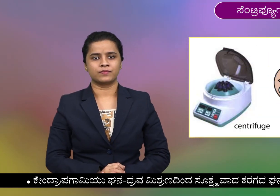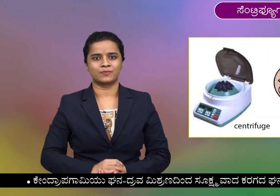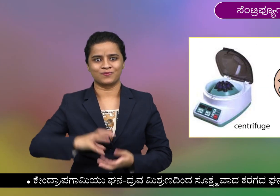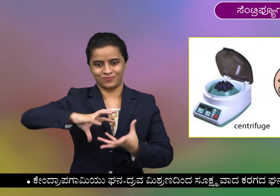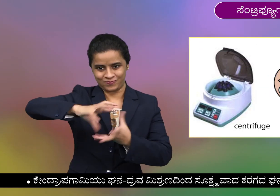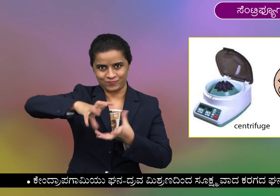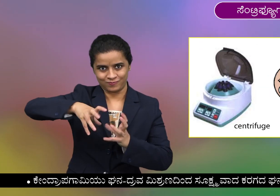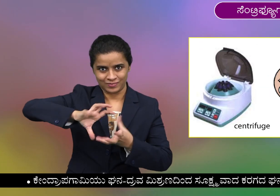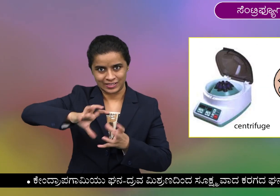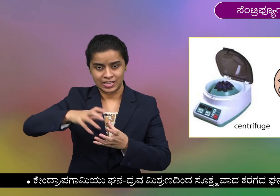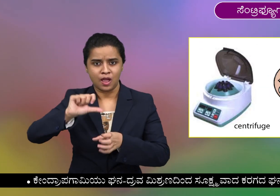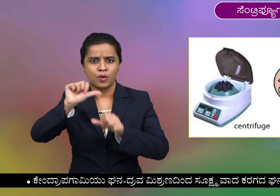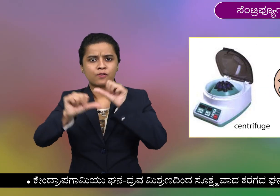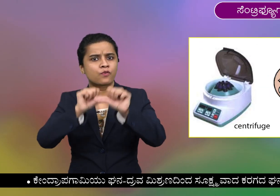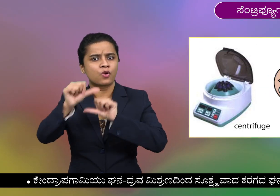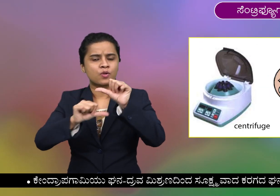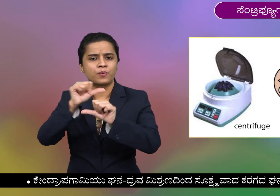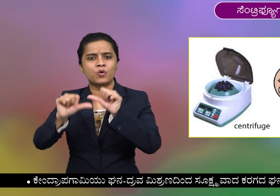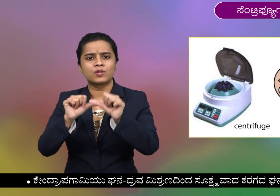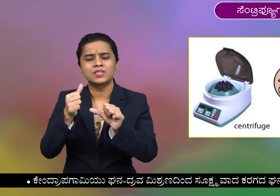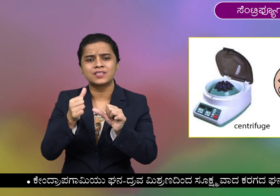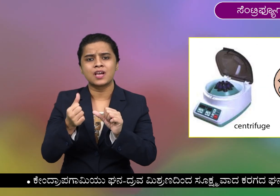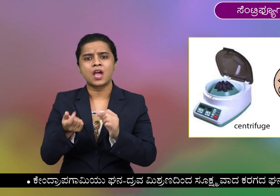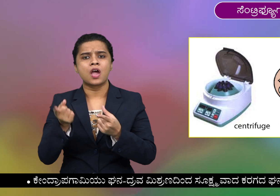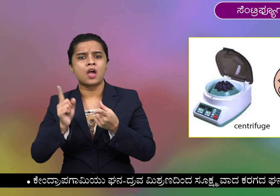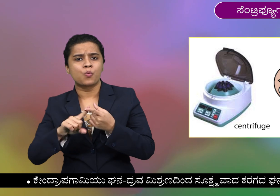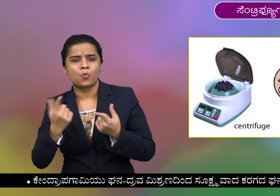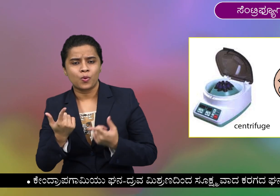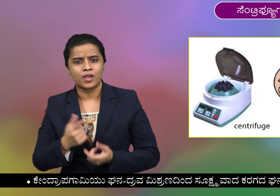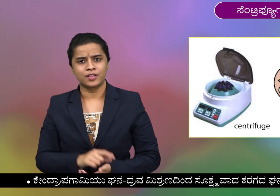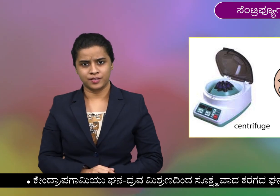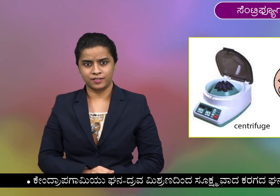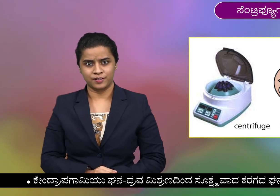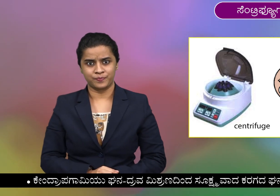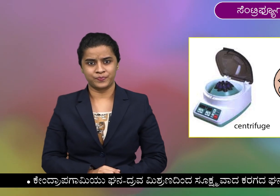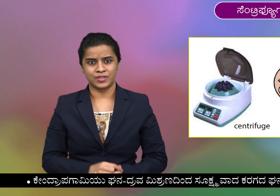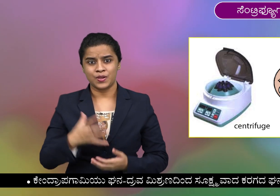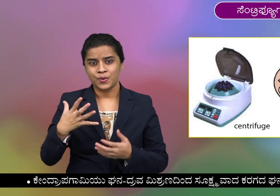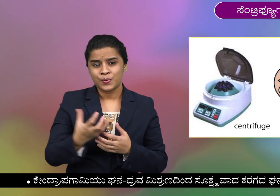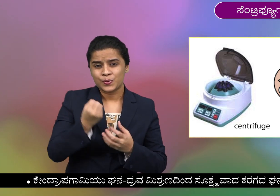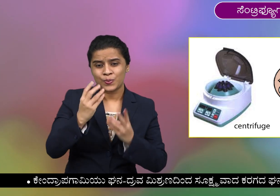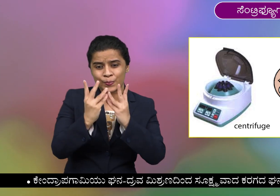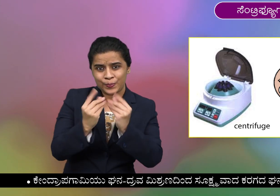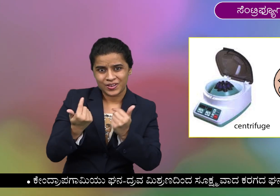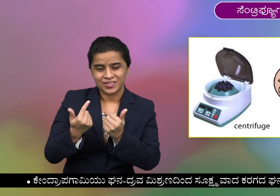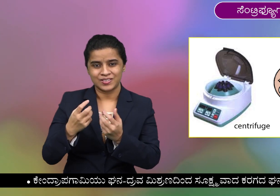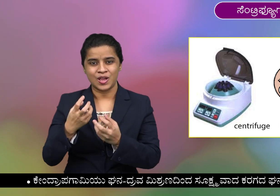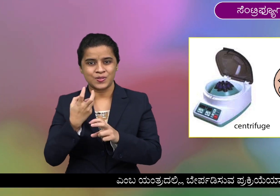ಕೇಂದ್ರಾಪಗಾಮಿಯು ಘನ ದ್ರವ ಮಿಶ್ರಣದಿಂದ ಸೂಕ್ಷ್ಮವಾದ ಕರಗದ ಘನವಸ್ತುಗಳನ್ನು ಕೇಂದ್ರಾಪಗಾಮಿ